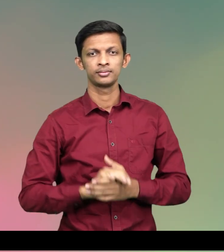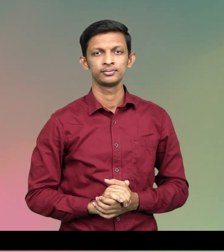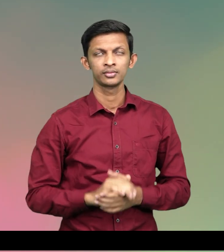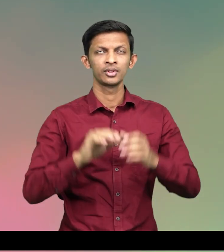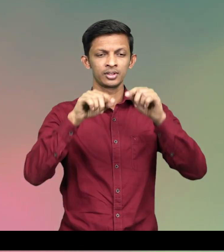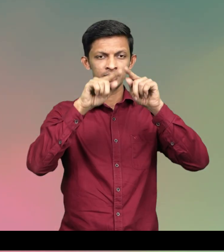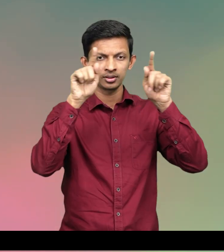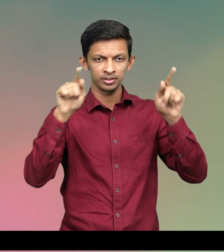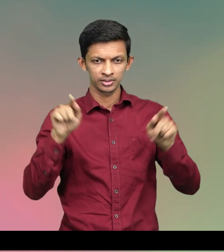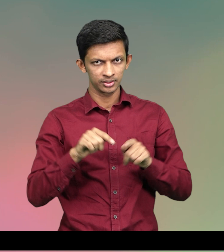సింధు వ్యవస్థ.